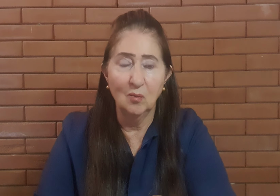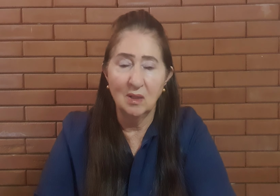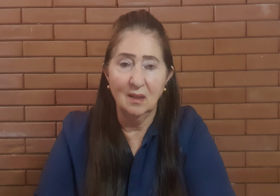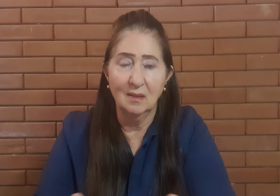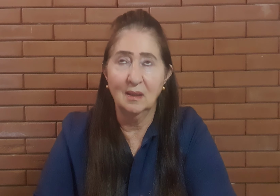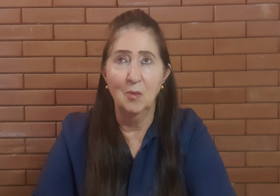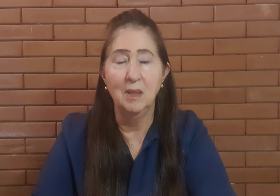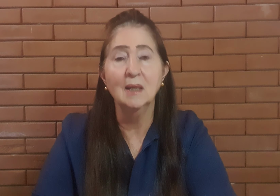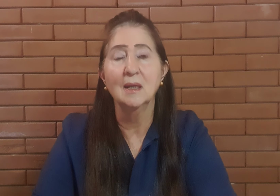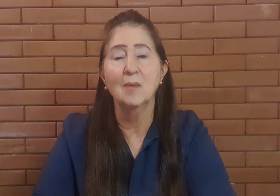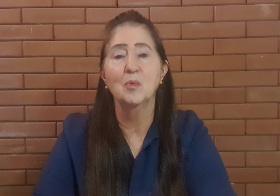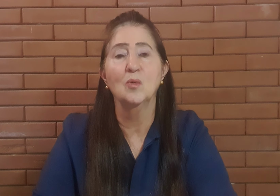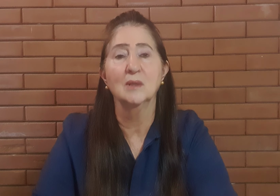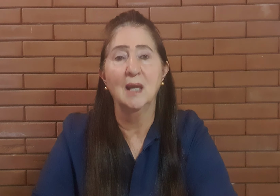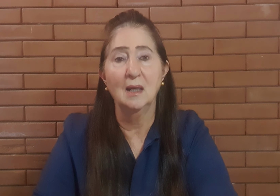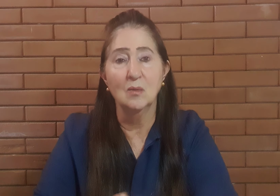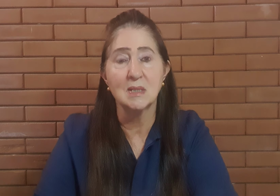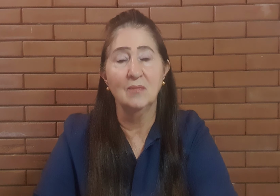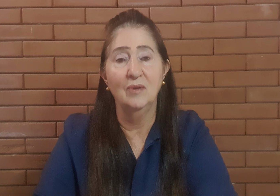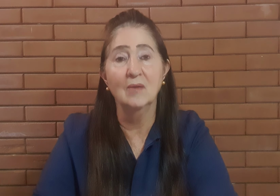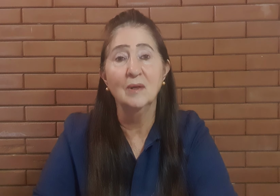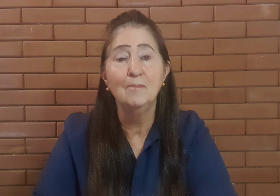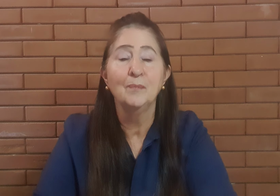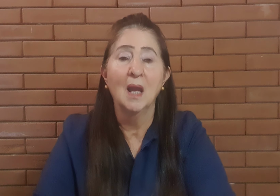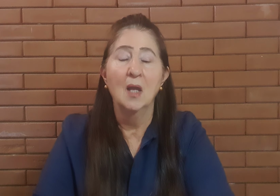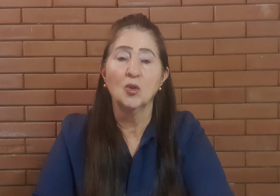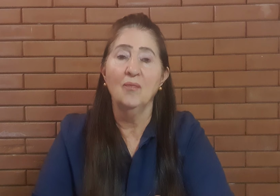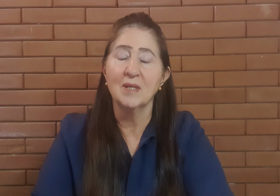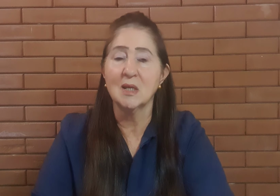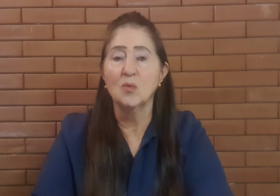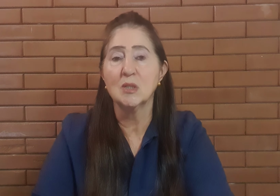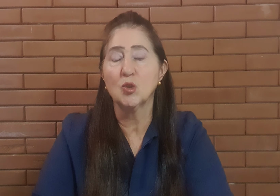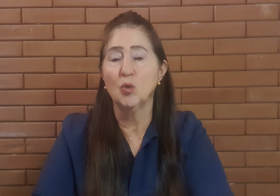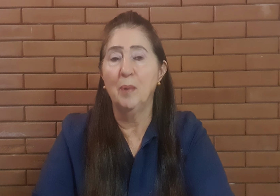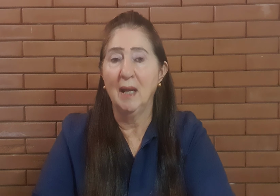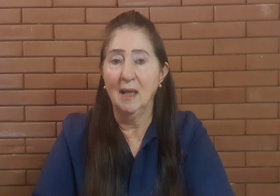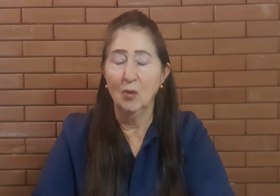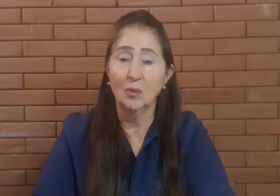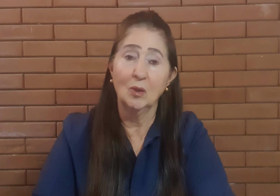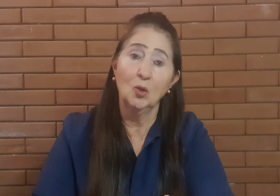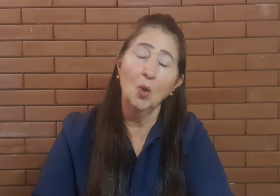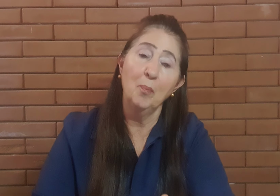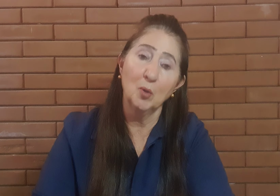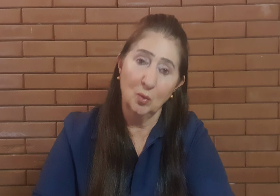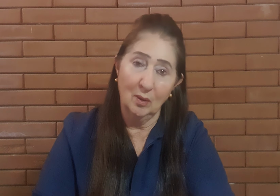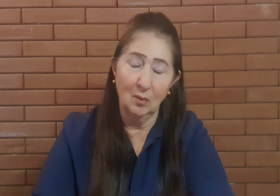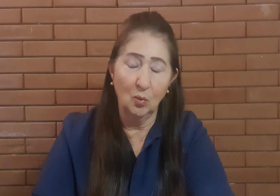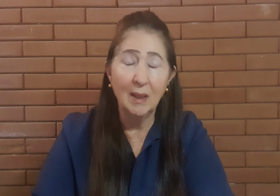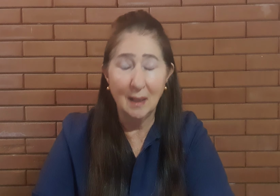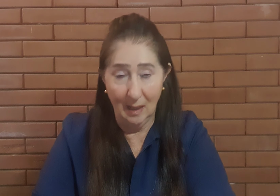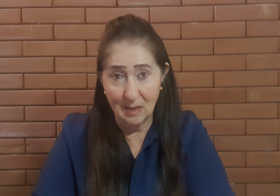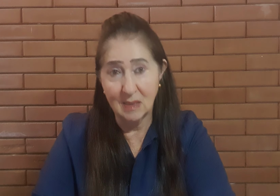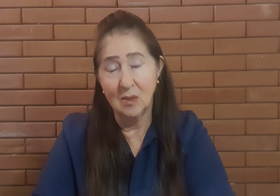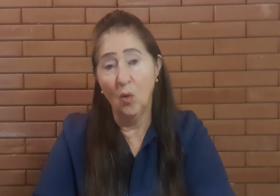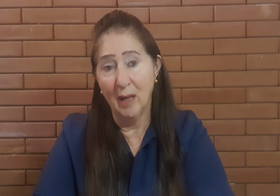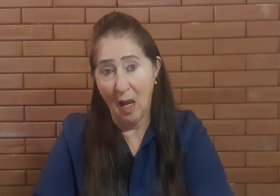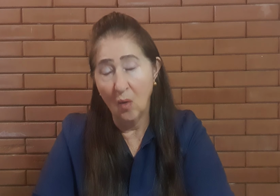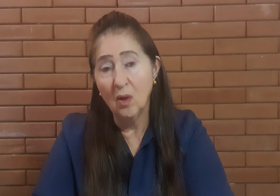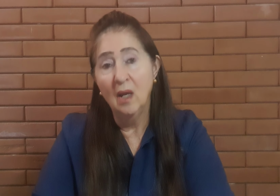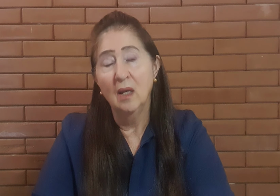nunca termina, né, por conta da língua ser viva. Estou fazendo um estudo paralelo do inglês oral e